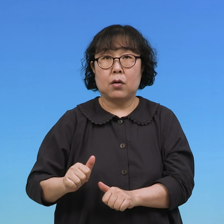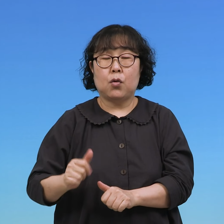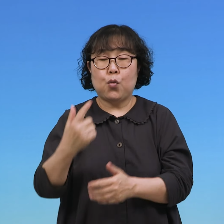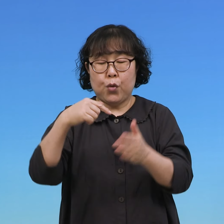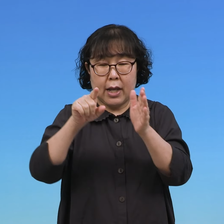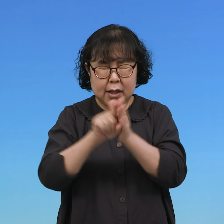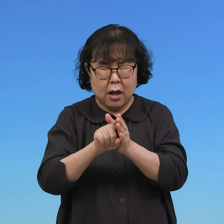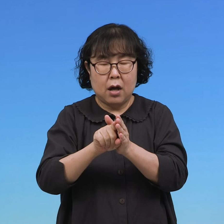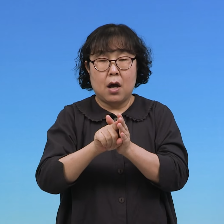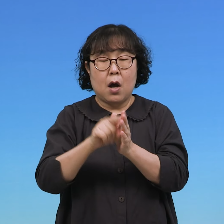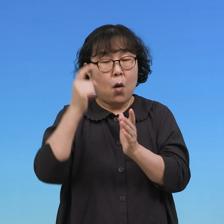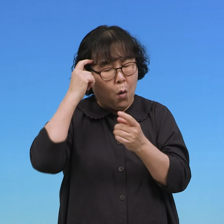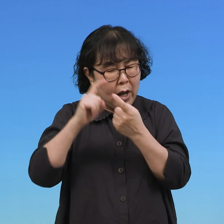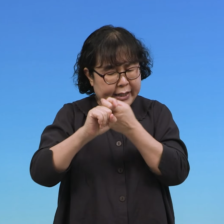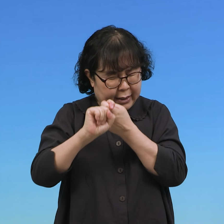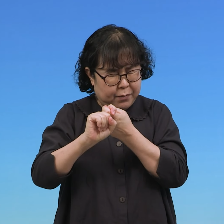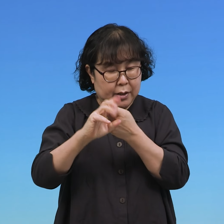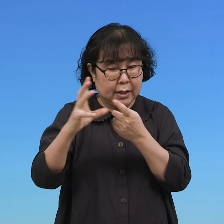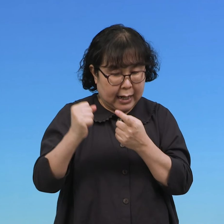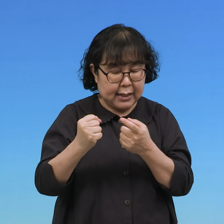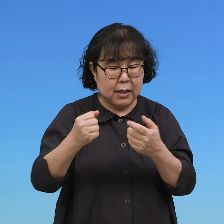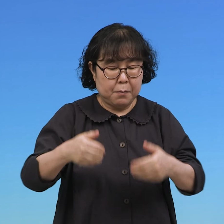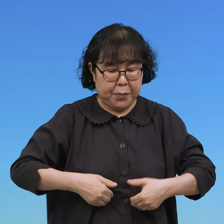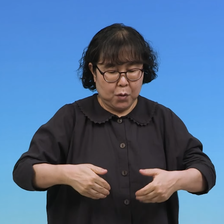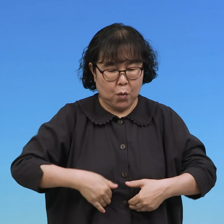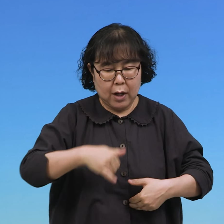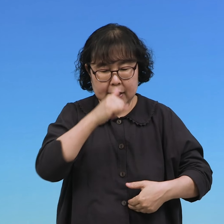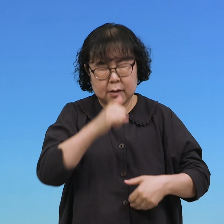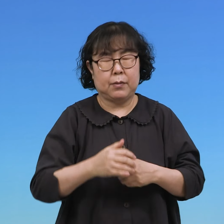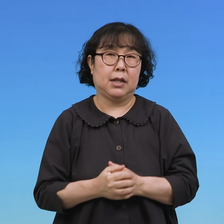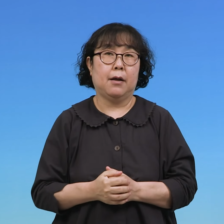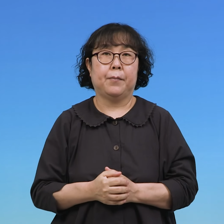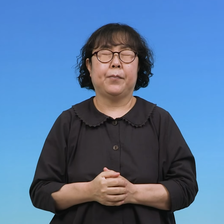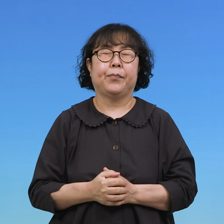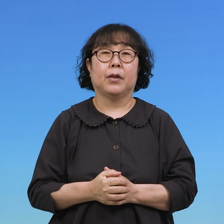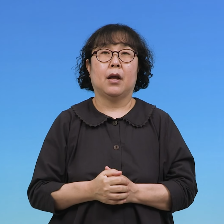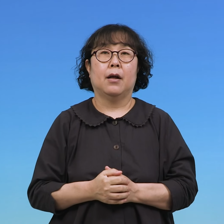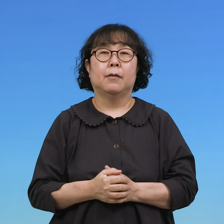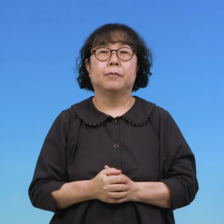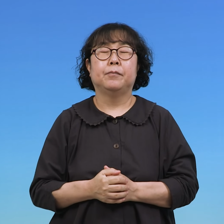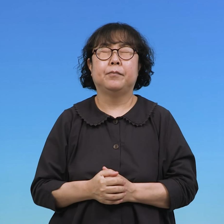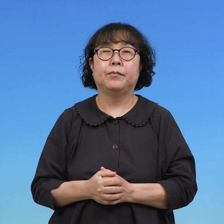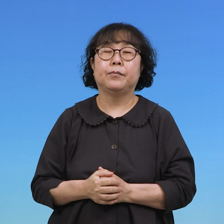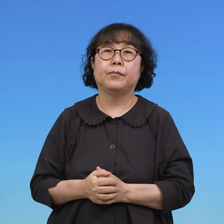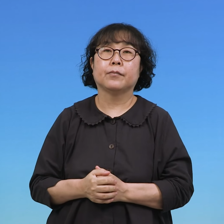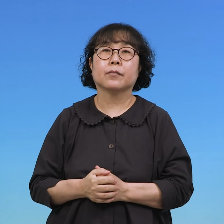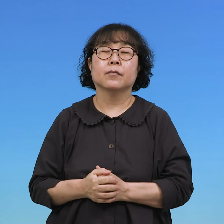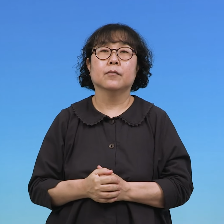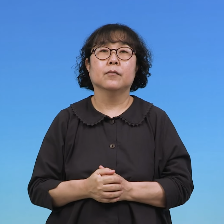우리 연구소가 이렇게도 의논하고 저렇게도 의논하며 준비하고 있는 거거든요.